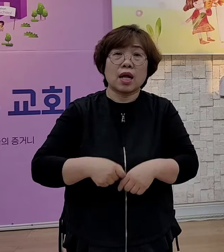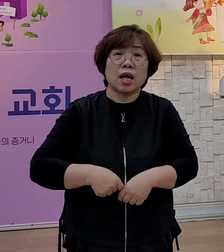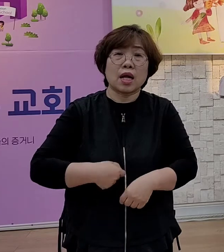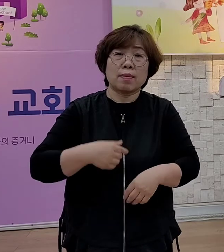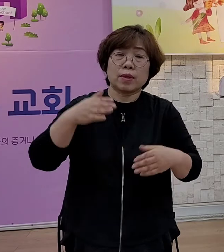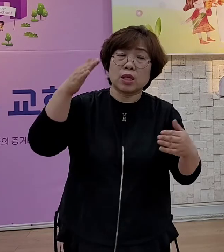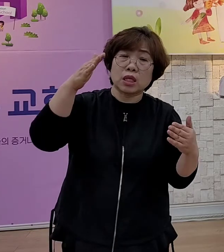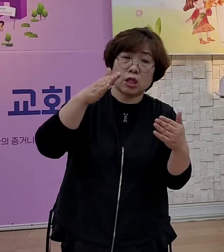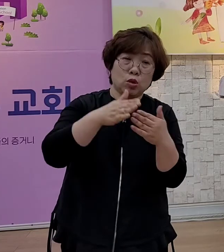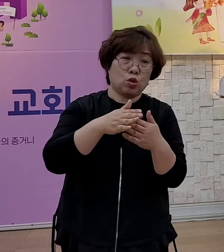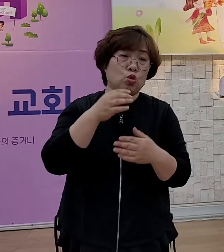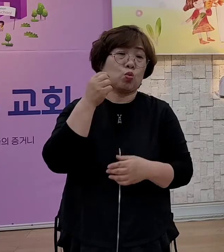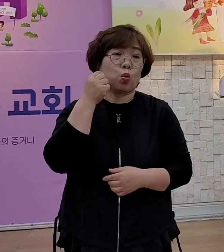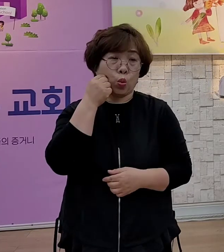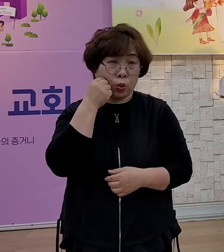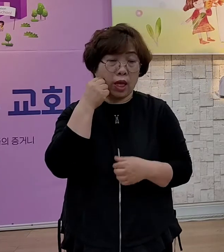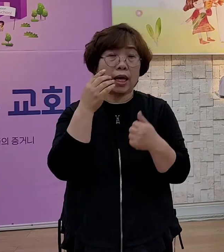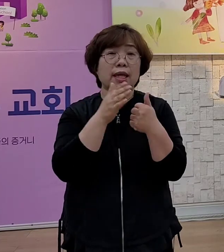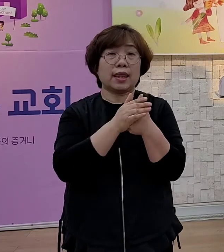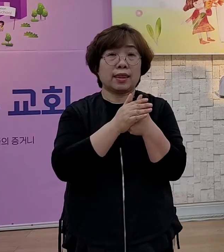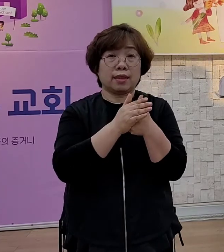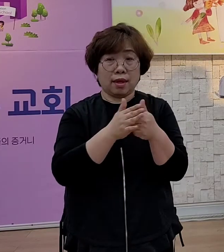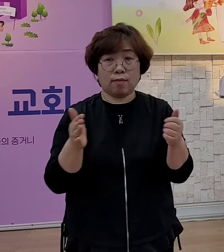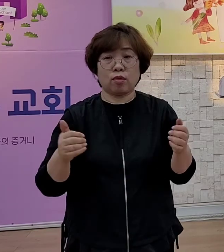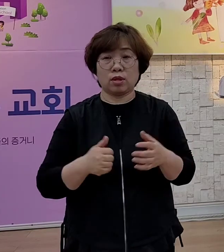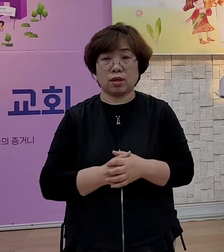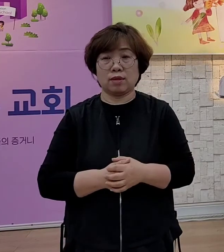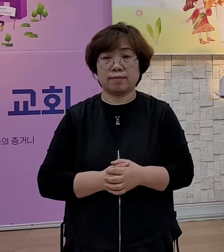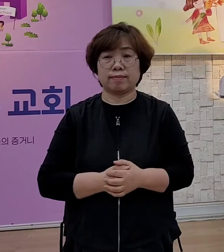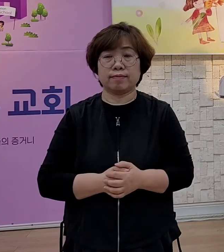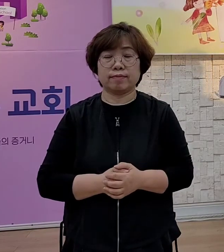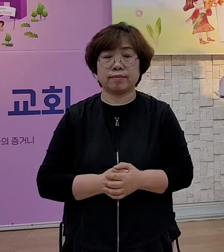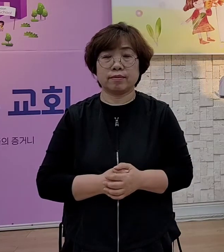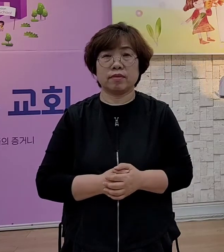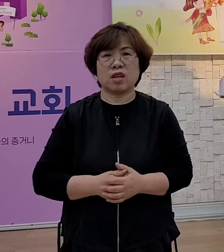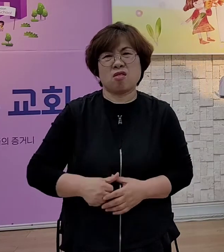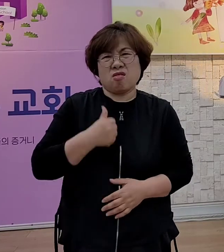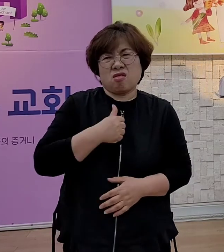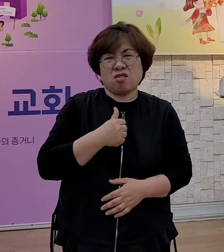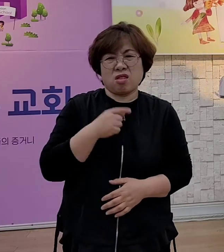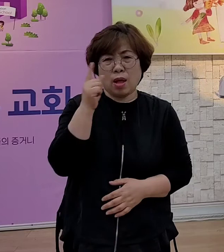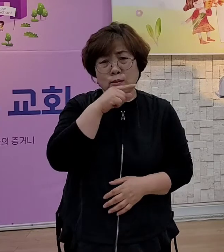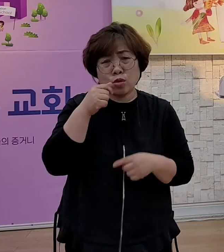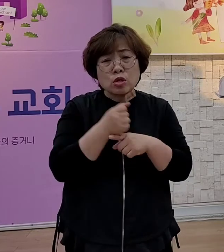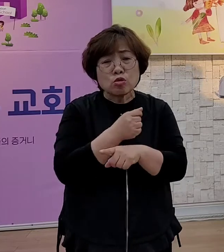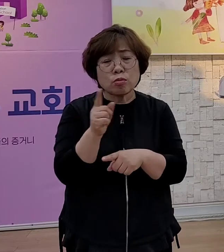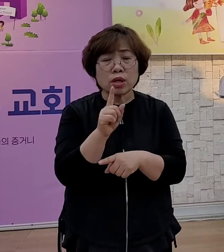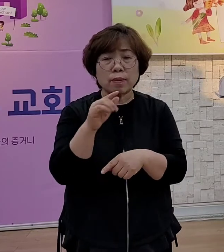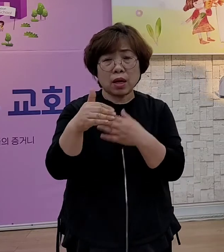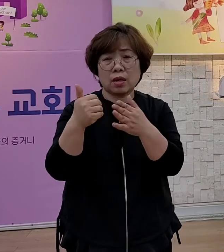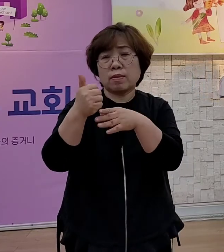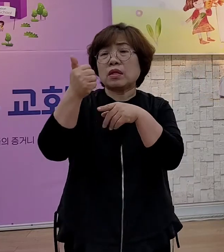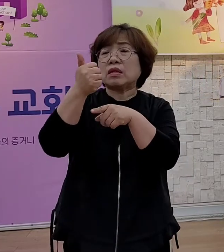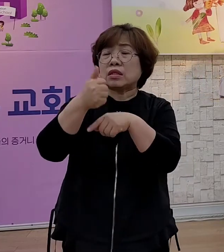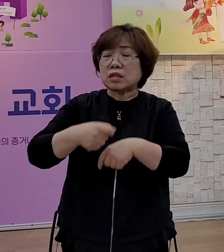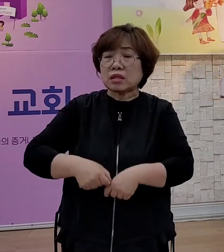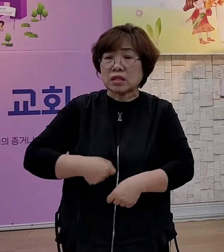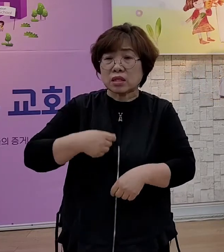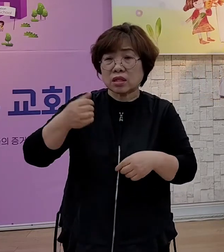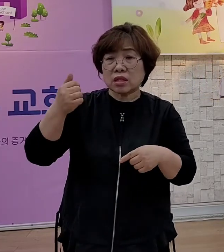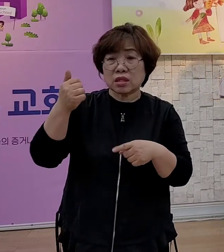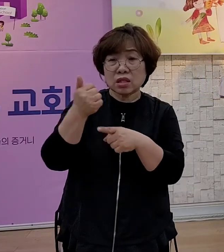것이 하나님의 의를 이루지 못함이라. 아멘. 성내는 게 왜 안 좋다고요? 하나님의